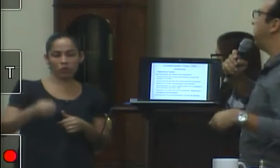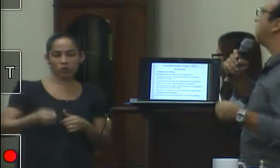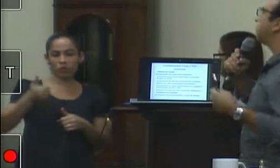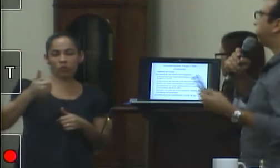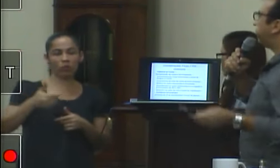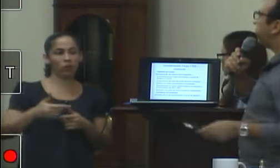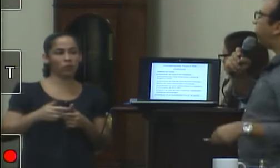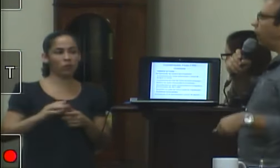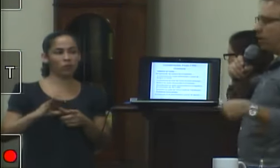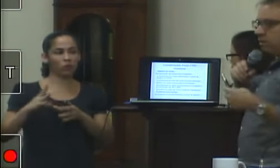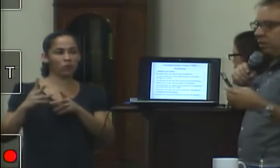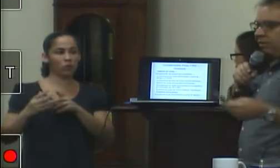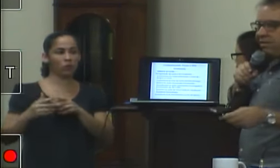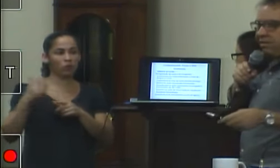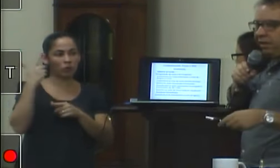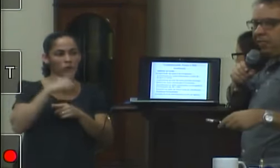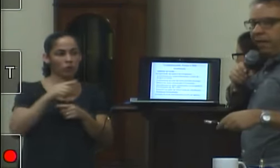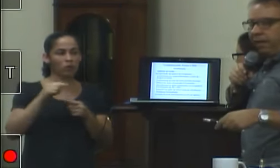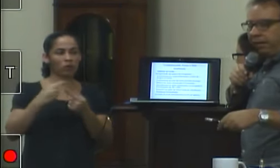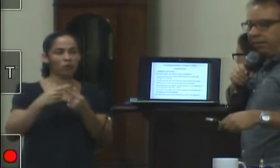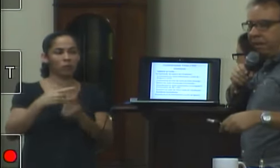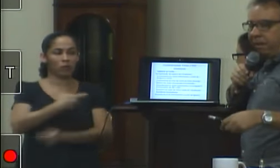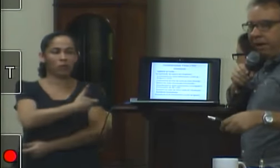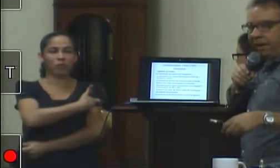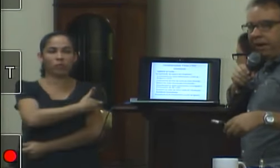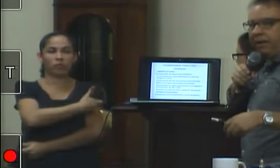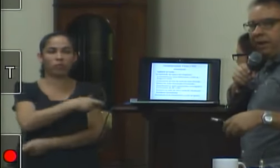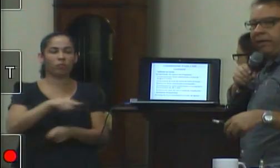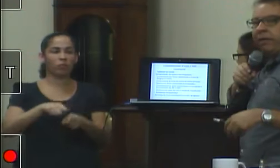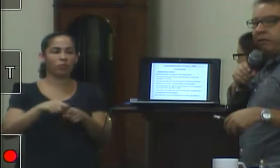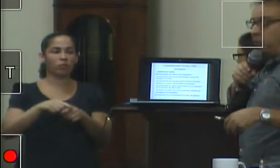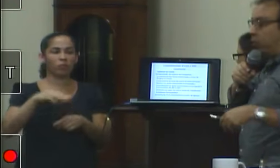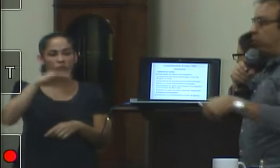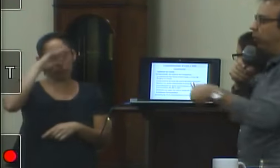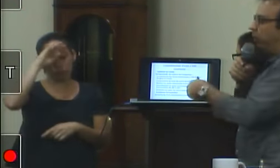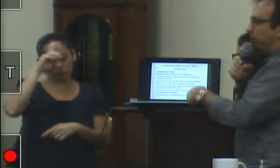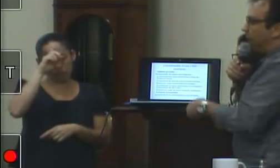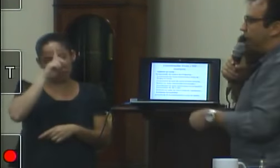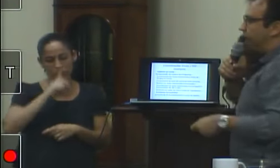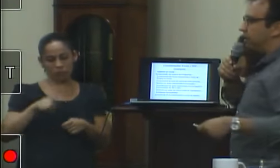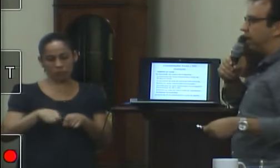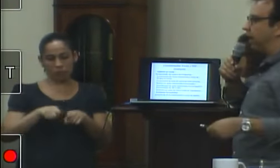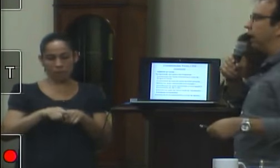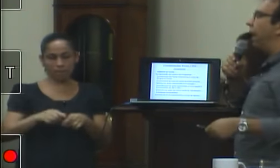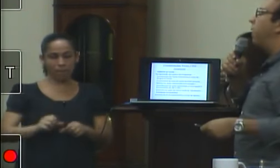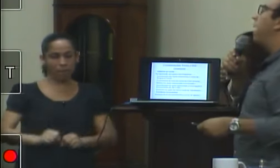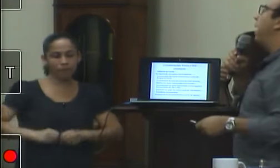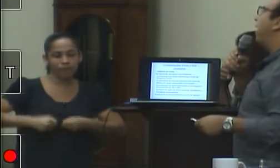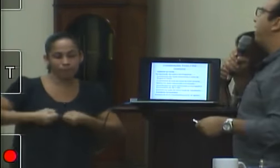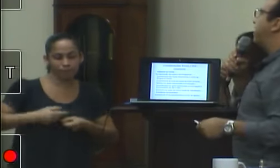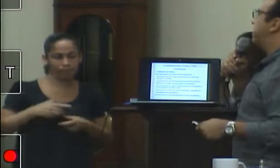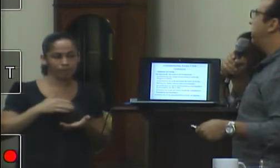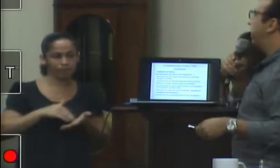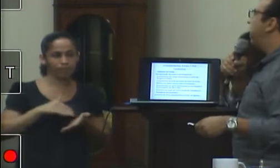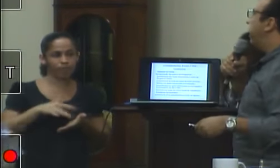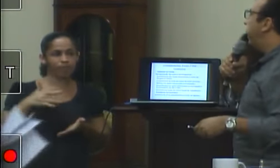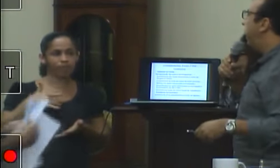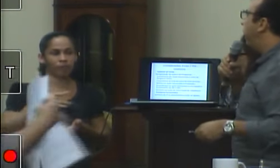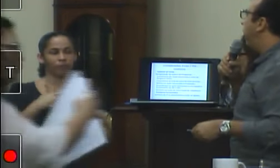cumprir a questão da vacina da febre amarela, né? Muito empenho aí da secretária. A